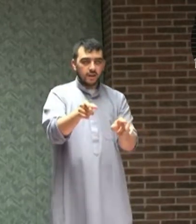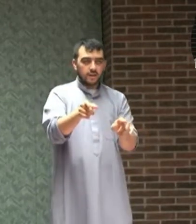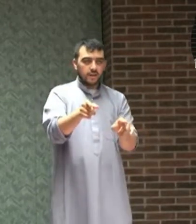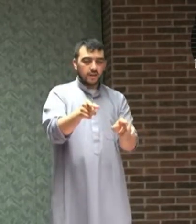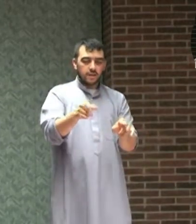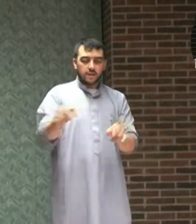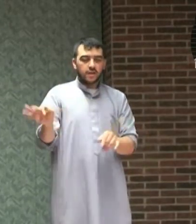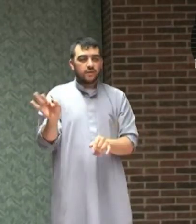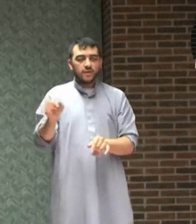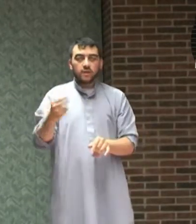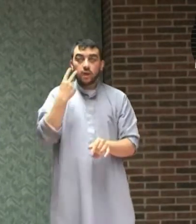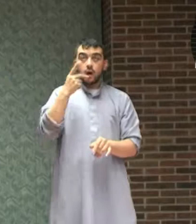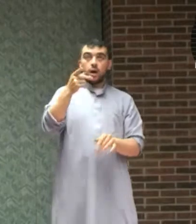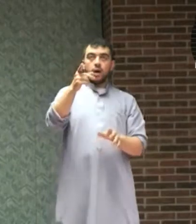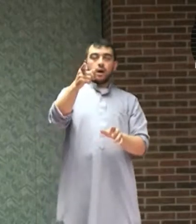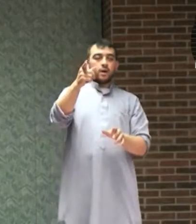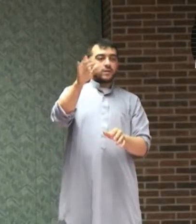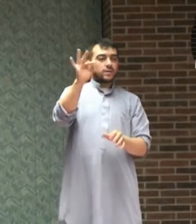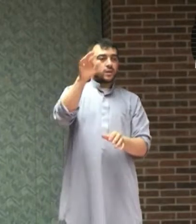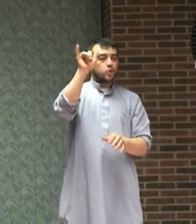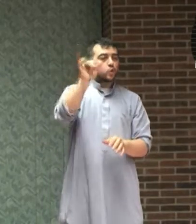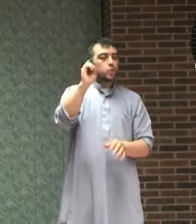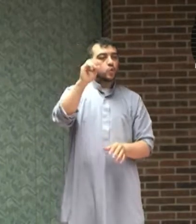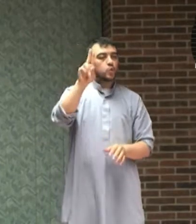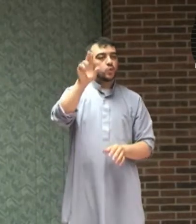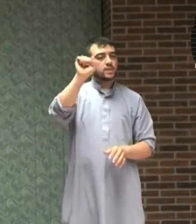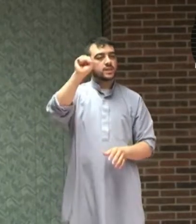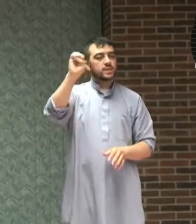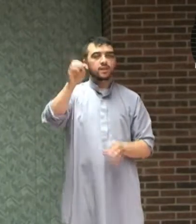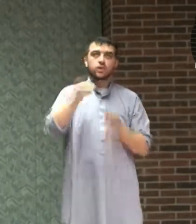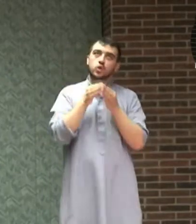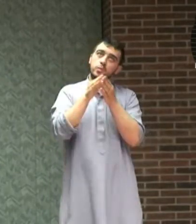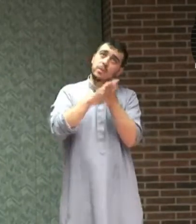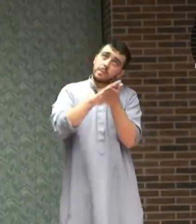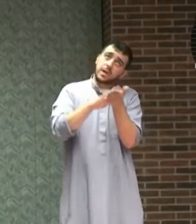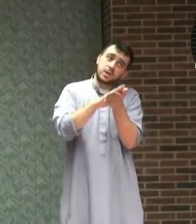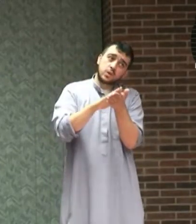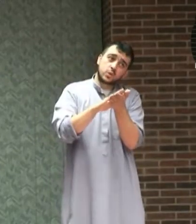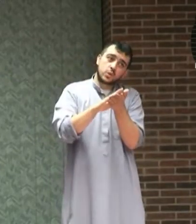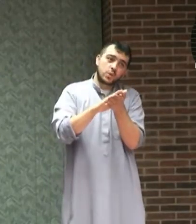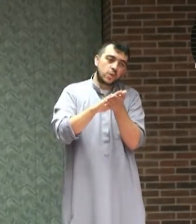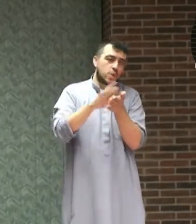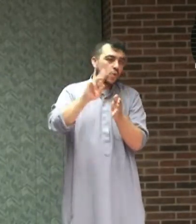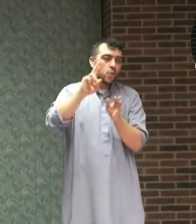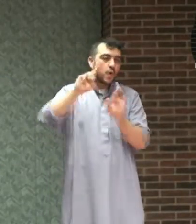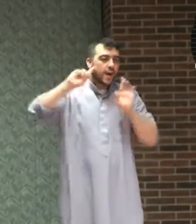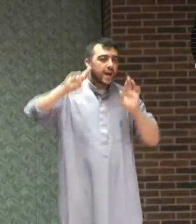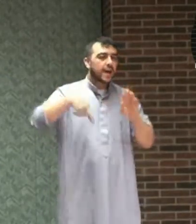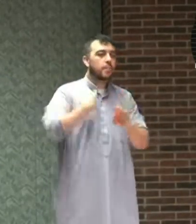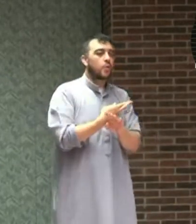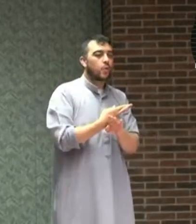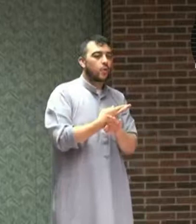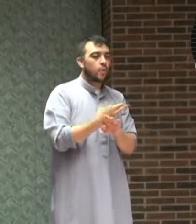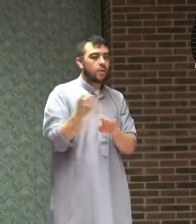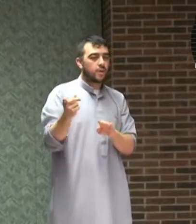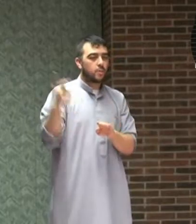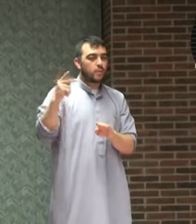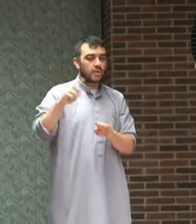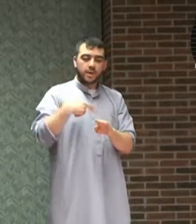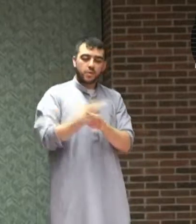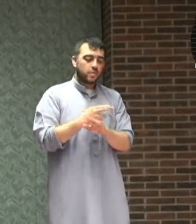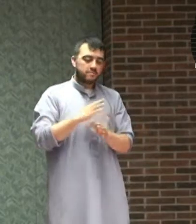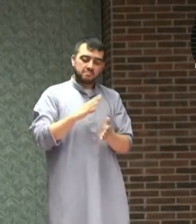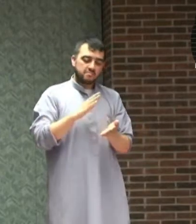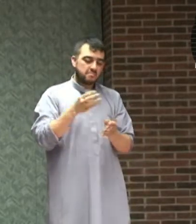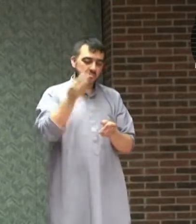bien de Youssouf, il lui demande pardon, et qu'est-ce qu'il dit? Il dit « La tathrib alaykoum ». Yani, aujourd'hui, on ne va pas vous réprimander, pardon